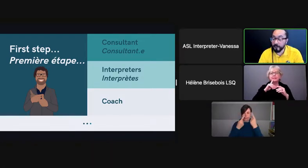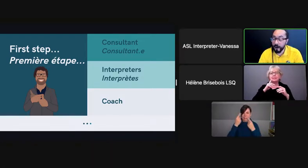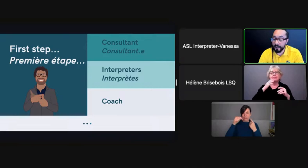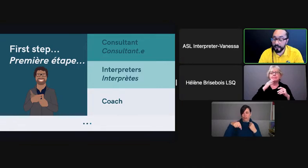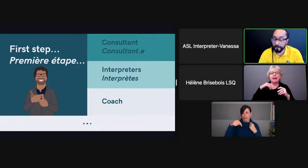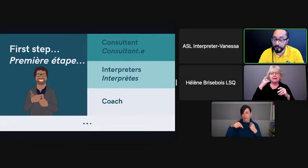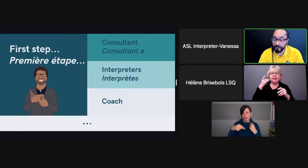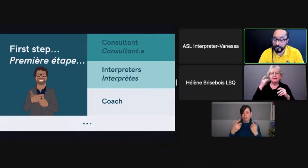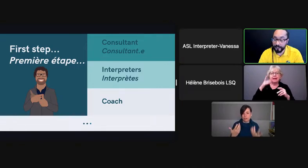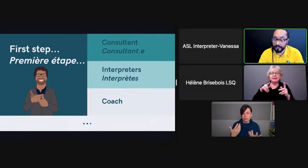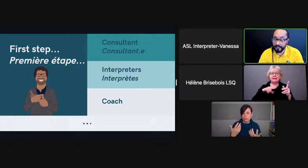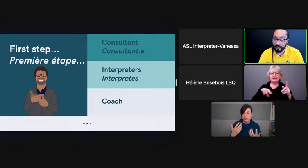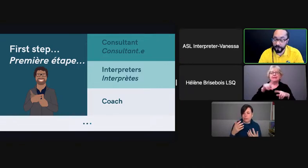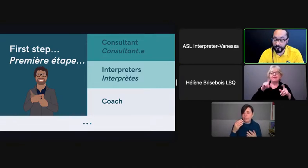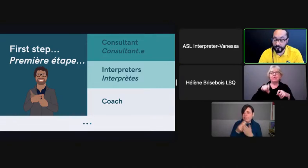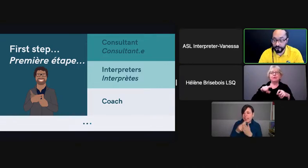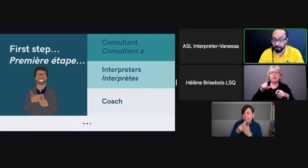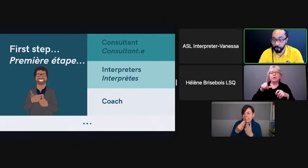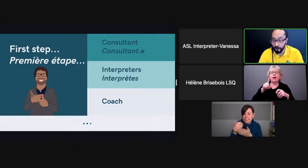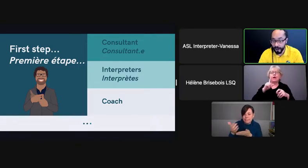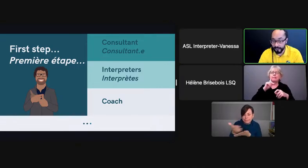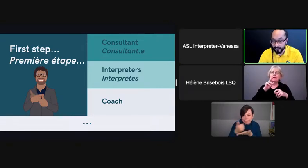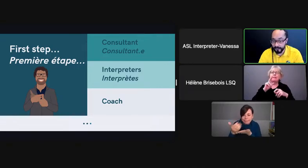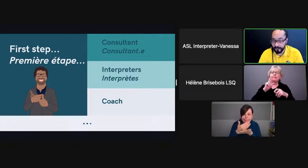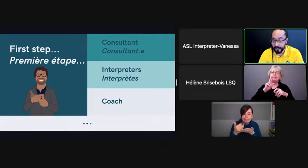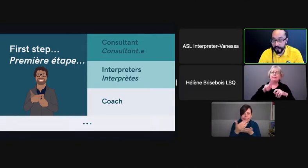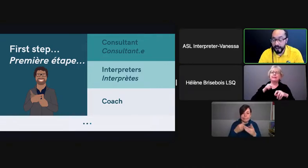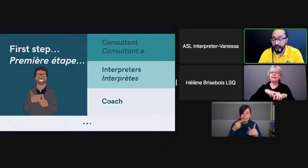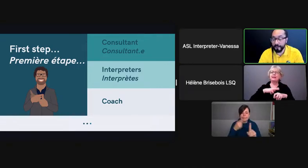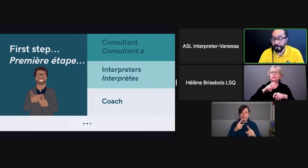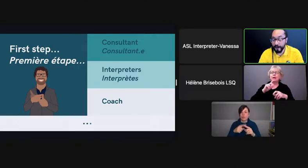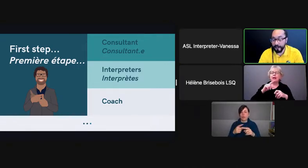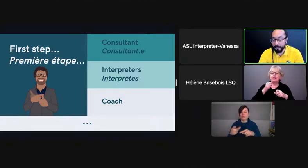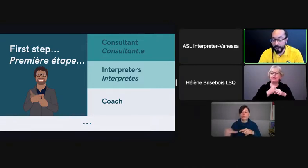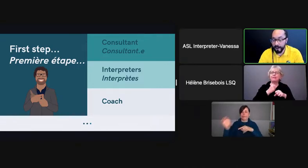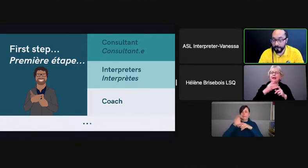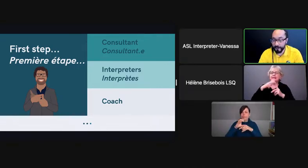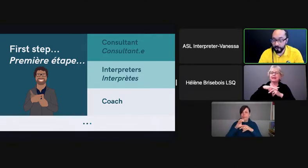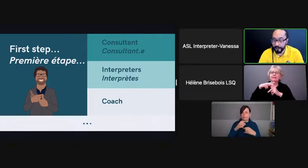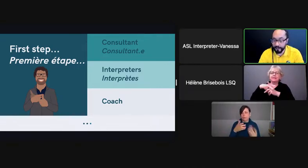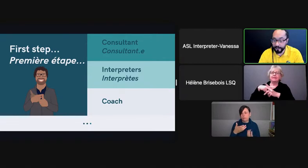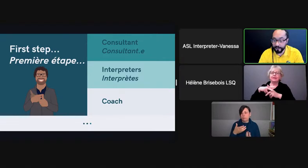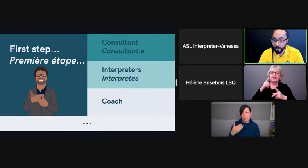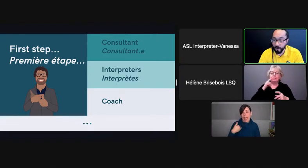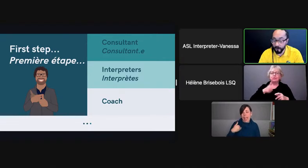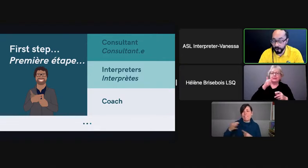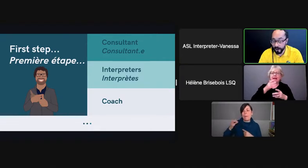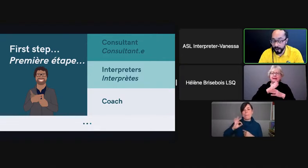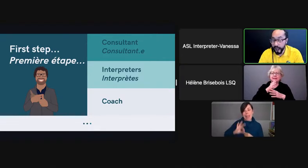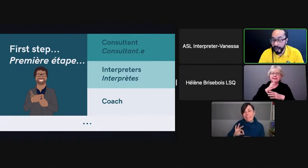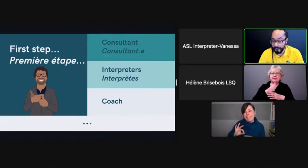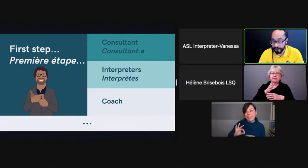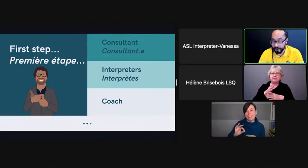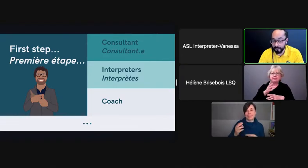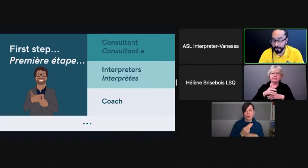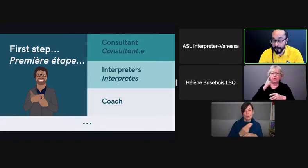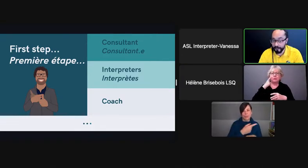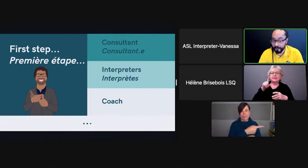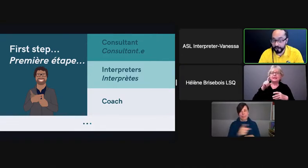la norme pour vos rencontres. Également, les considérations budgétaires pour l'accessibilité et le financement